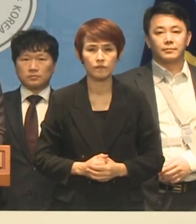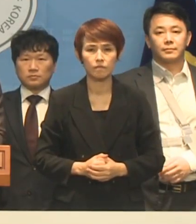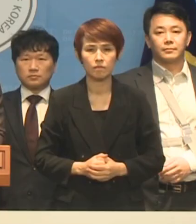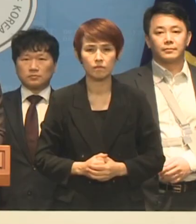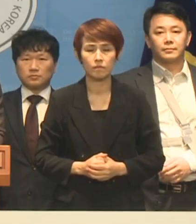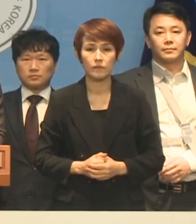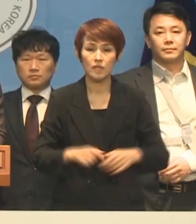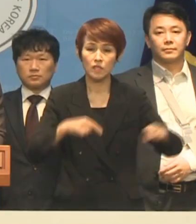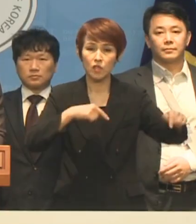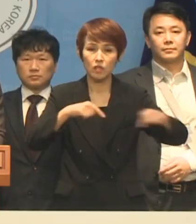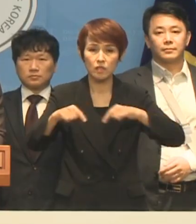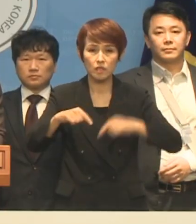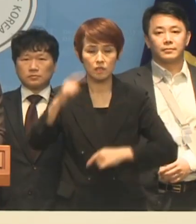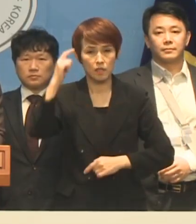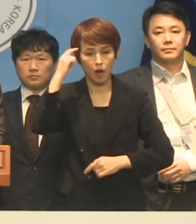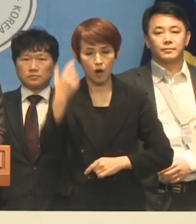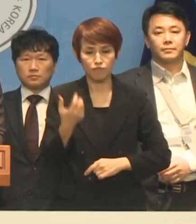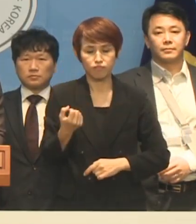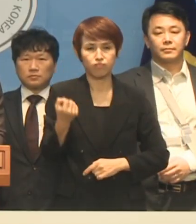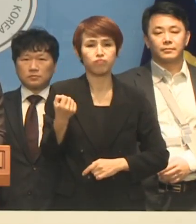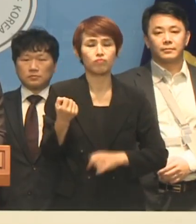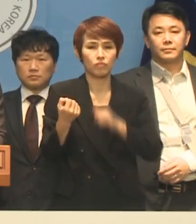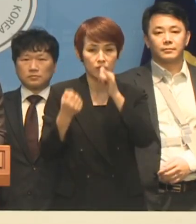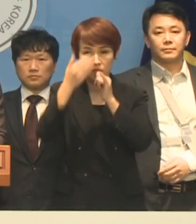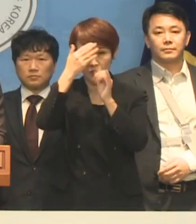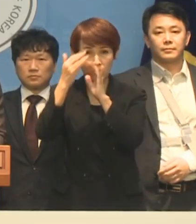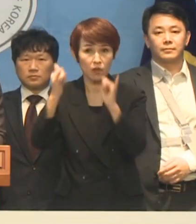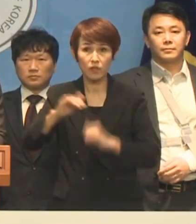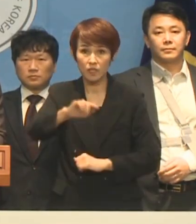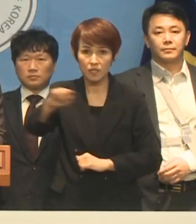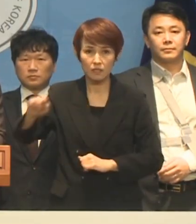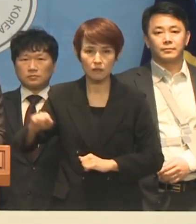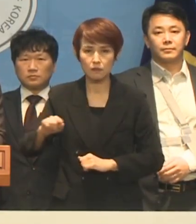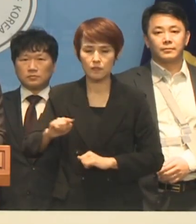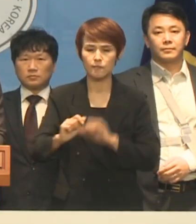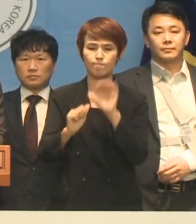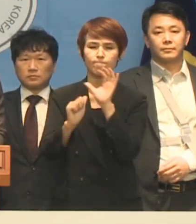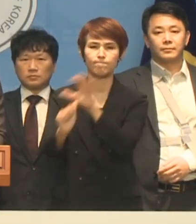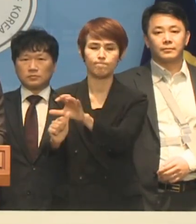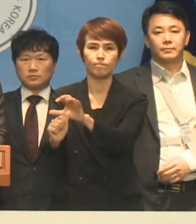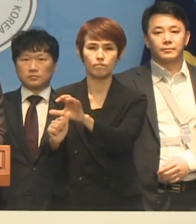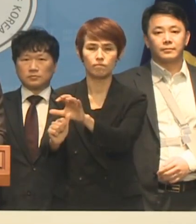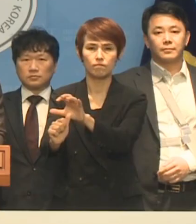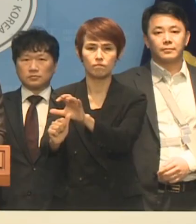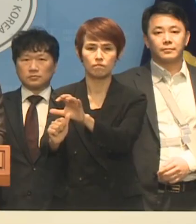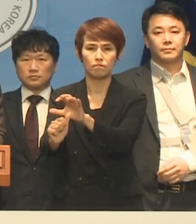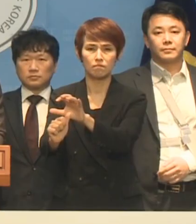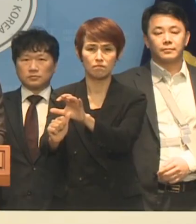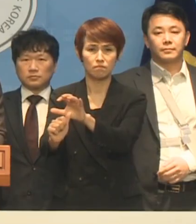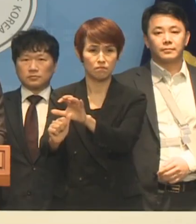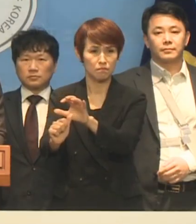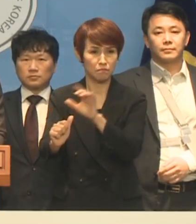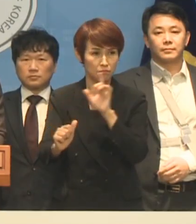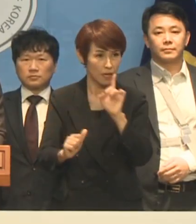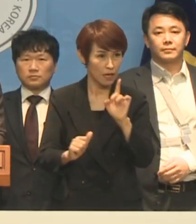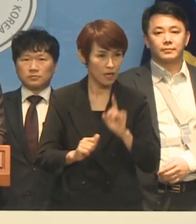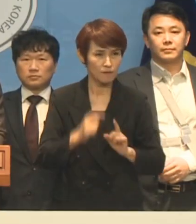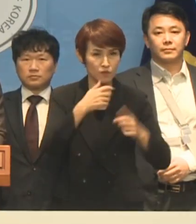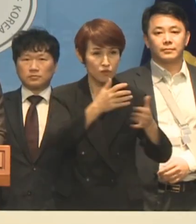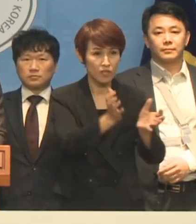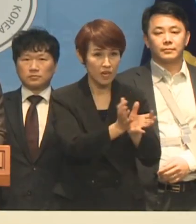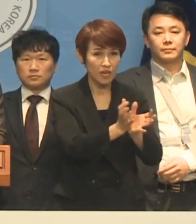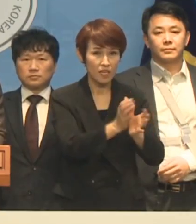정당한 정치적 신념을 갖고 있는 청년들을 소수로 만들고 고립시켜야 한다는 것이 민주당이